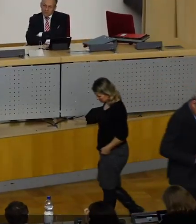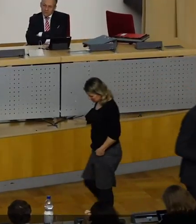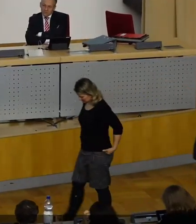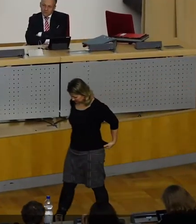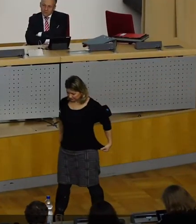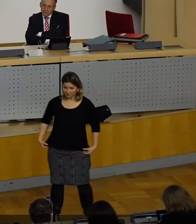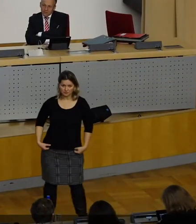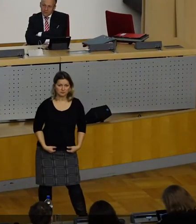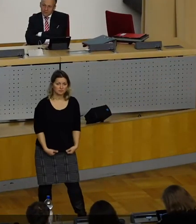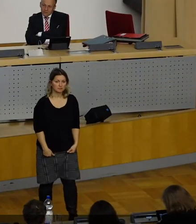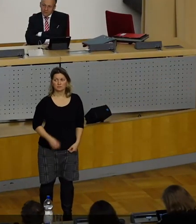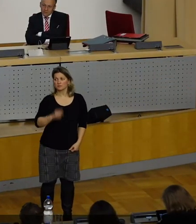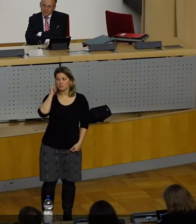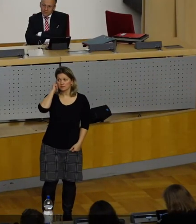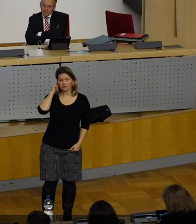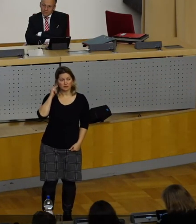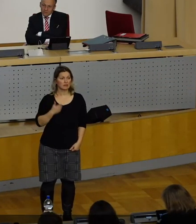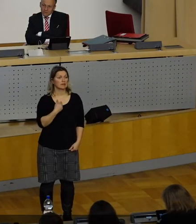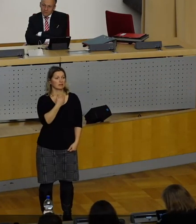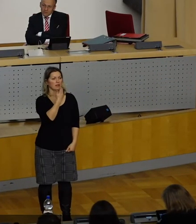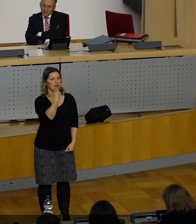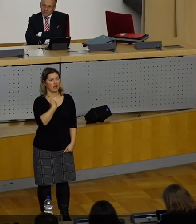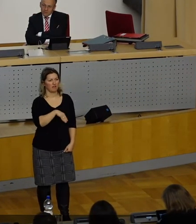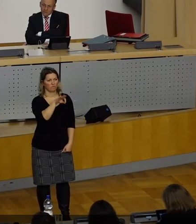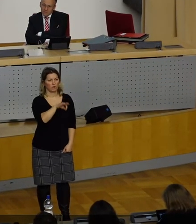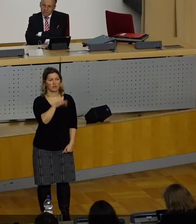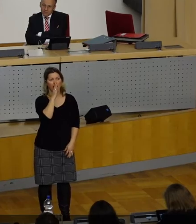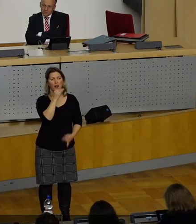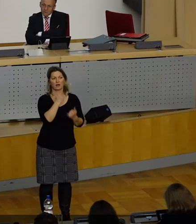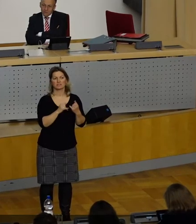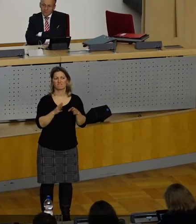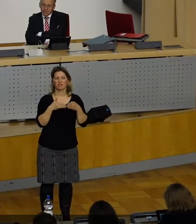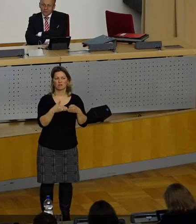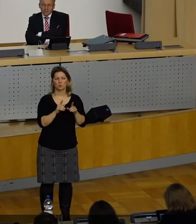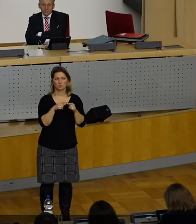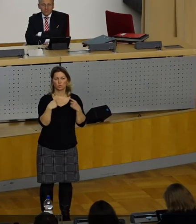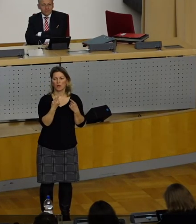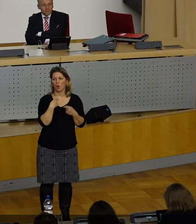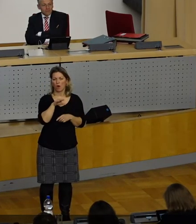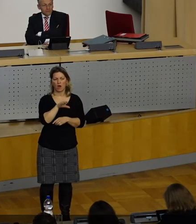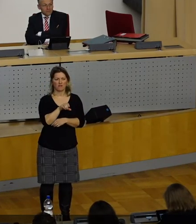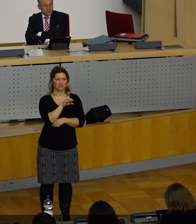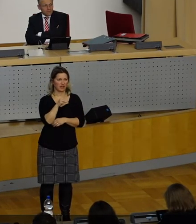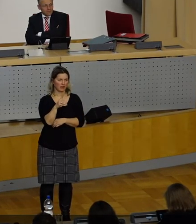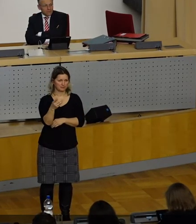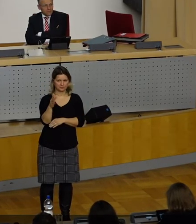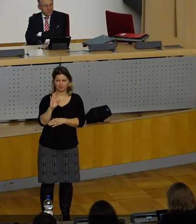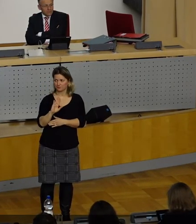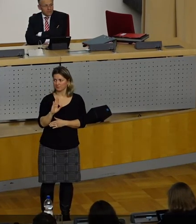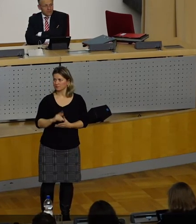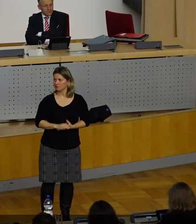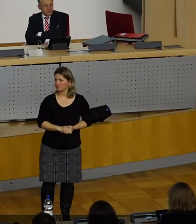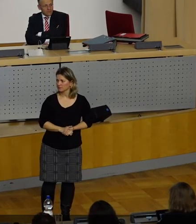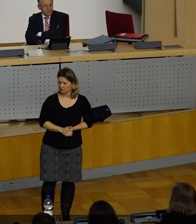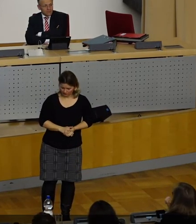Vielen Dank, Herr Burkert. Und zum Abschluss der Fraktionsrunde die AfD-Fraktion, Herr Laczynski.